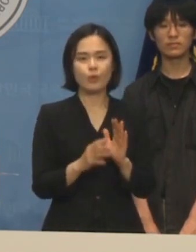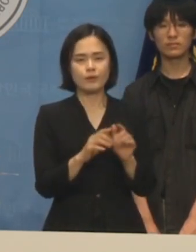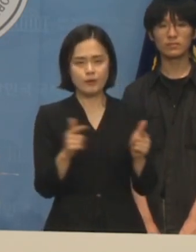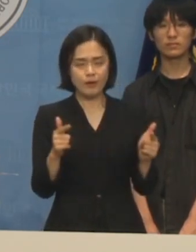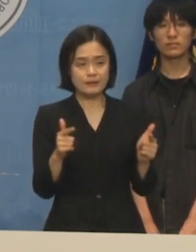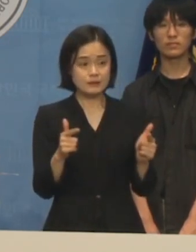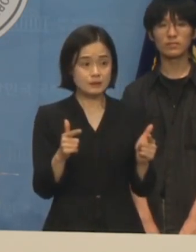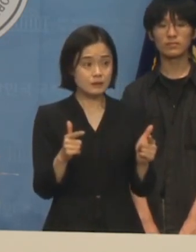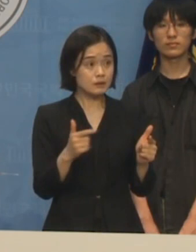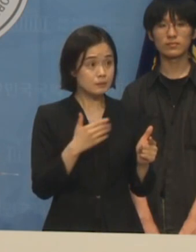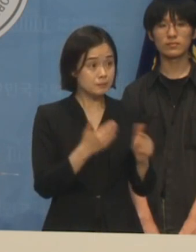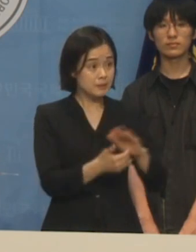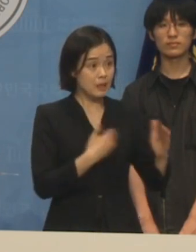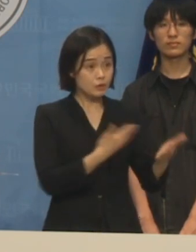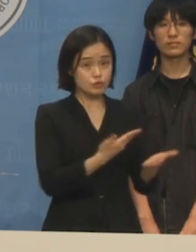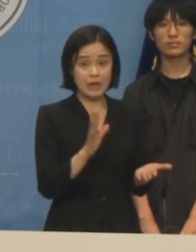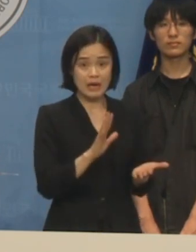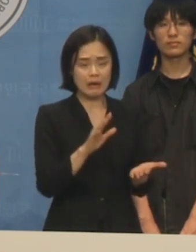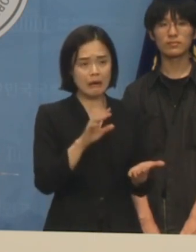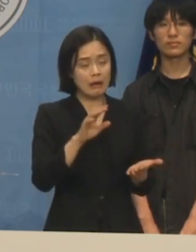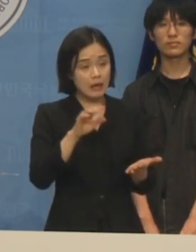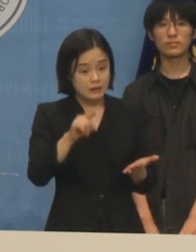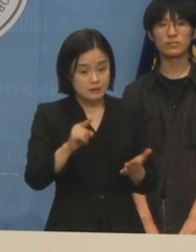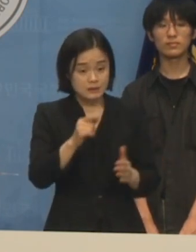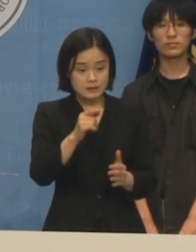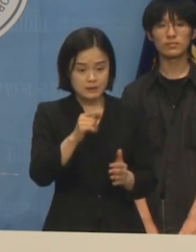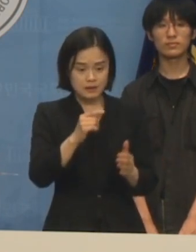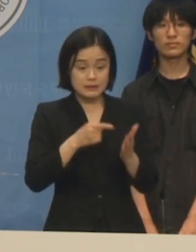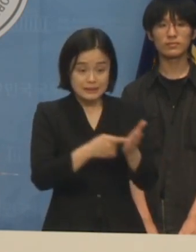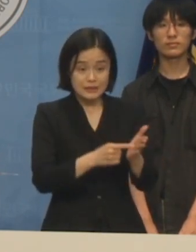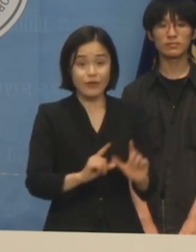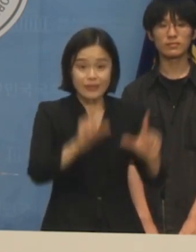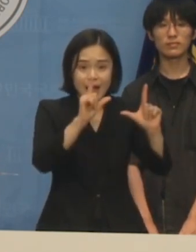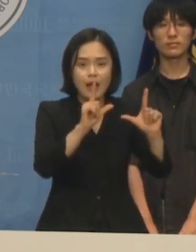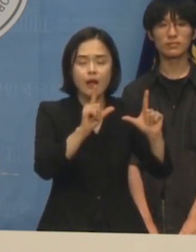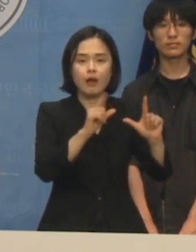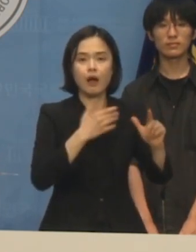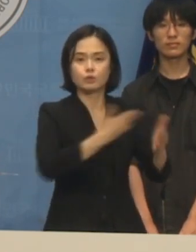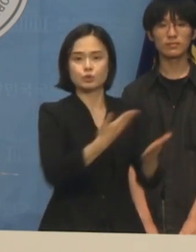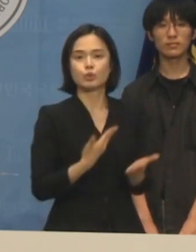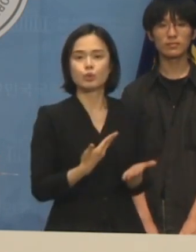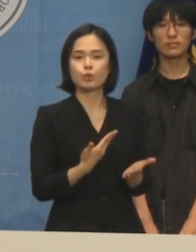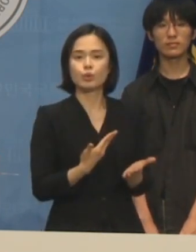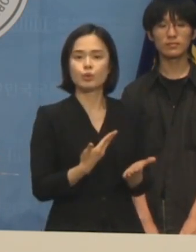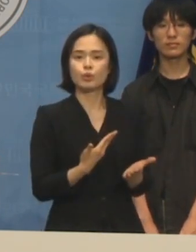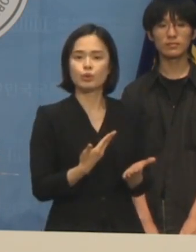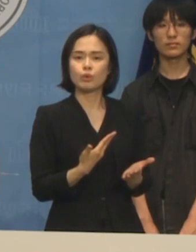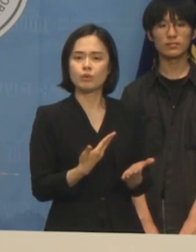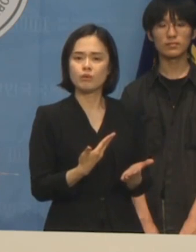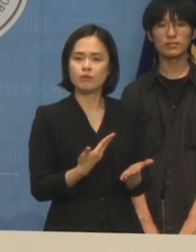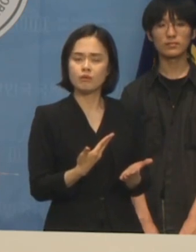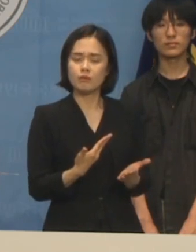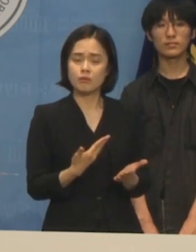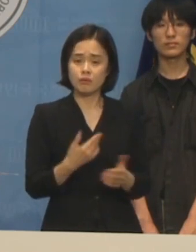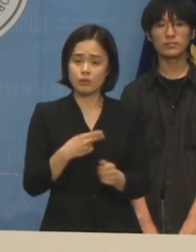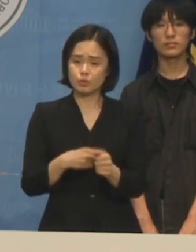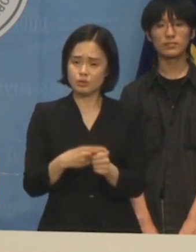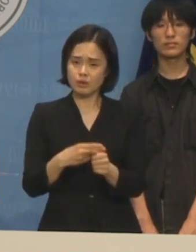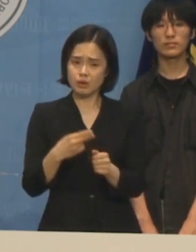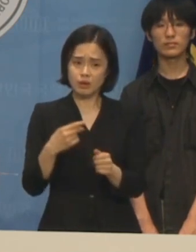서버 오류에 관한 그 어떠한 공지나 안내 사항에 전혀 없었던 점 등 대규모 연수 운영을